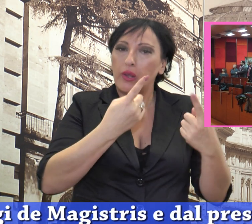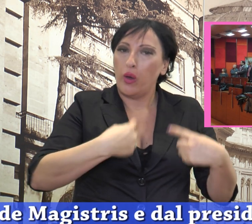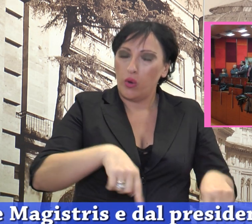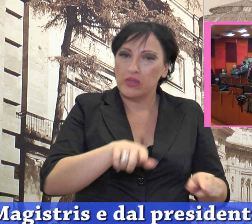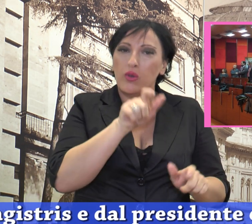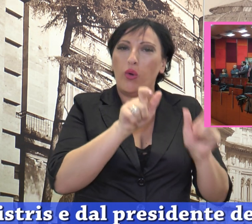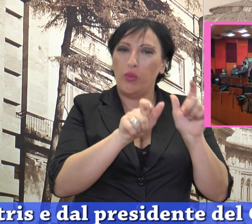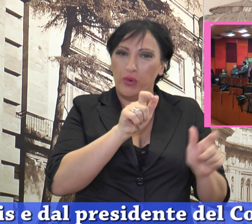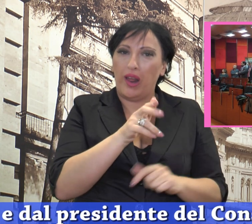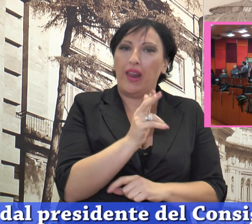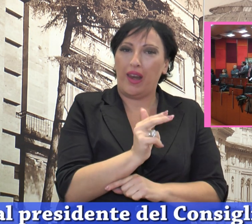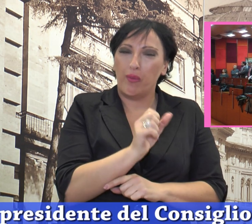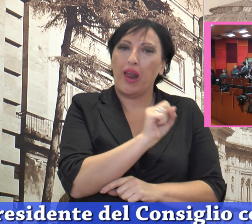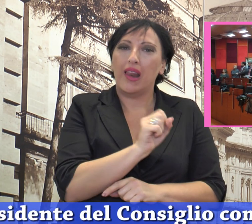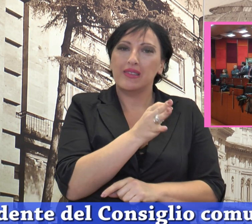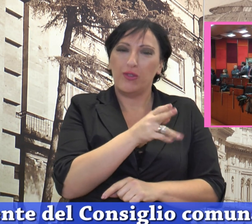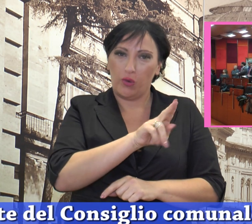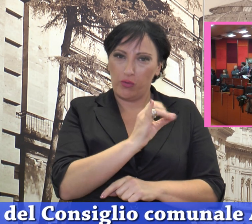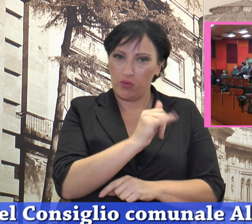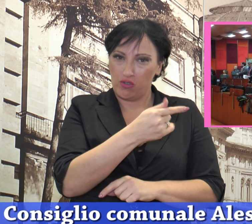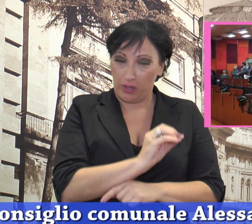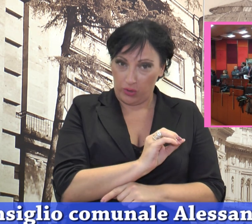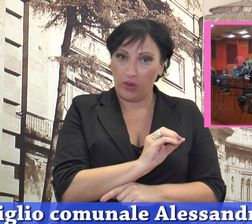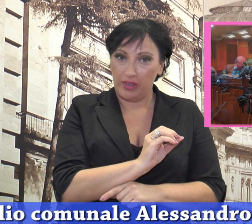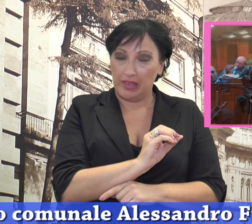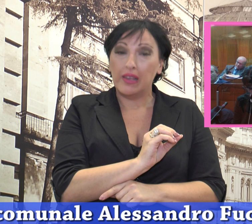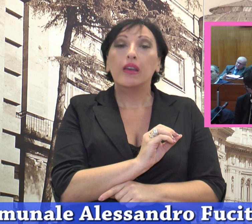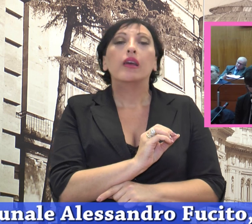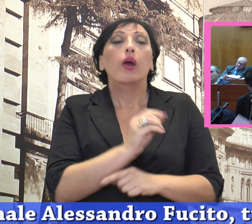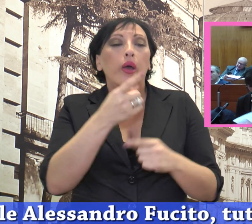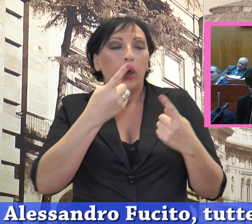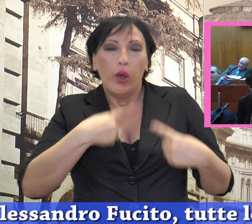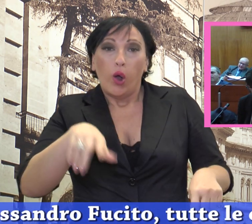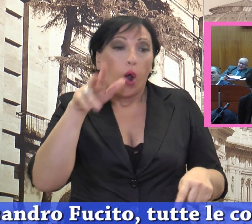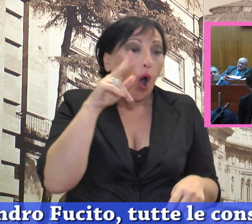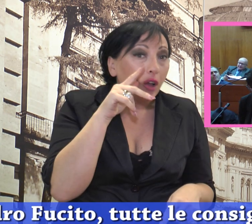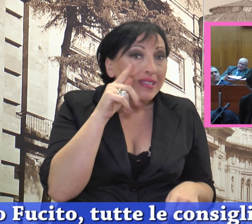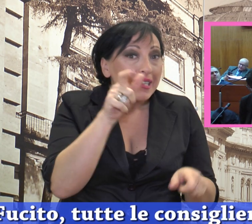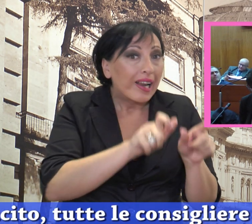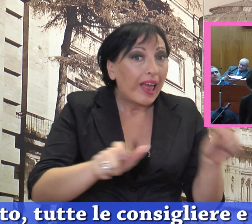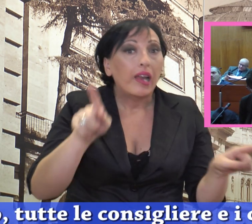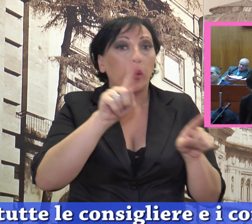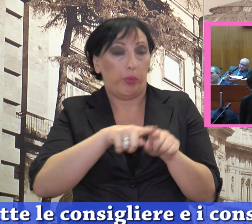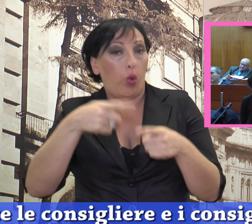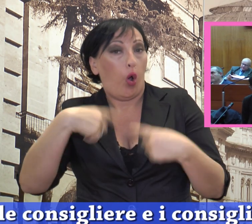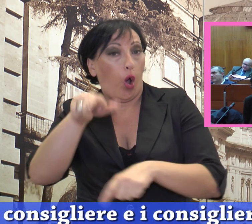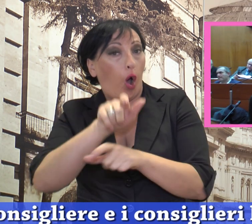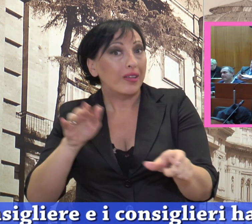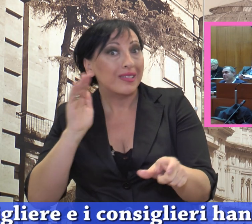di Napoli, Alessandro Fucito, tutte le consigliere e i consiglieri hanno letto i nomi delle vittime